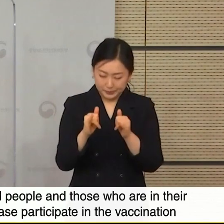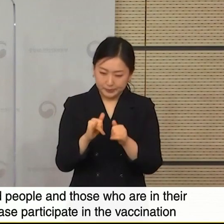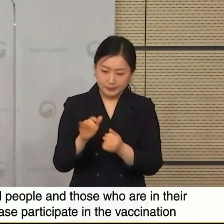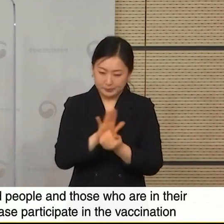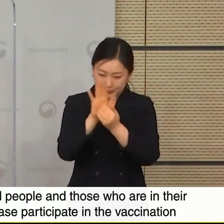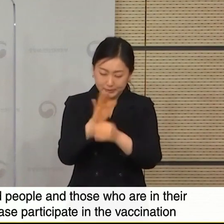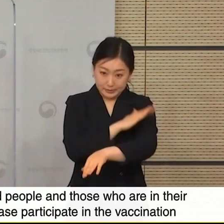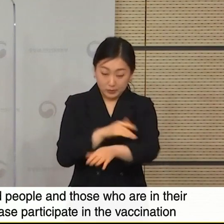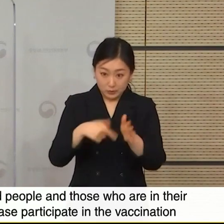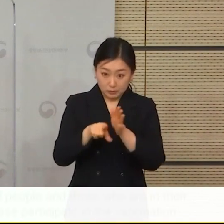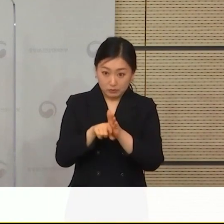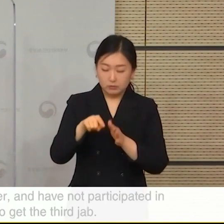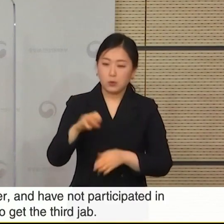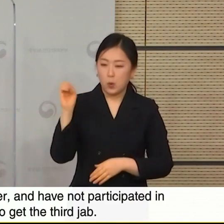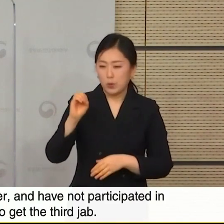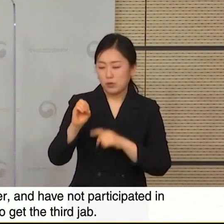달려 있다고 보고 있습니다.